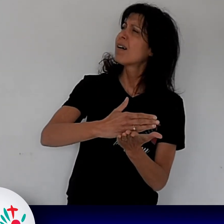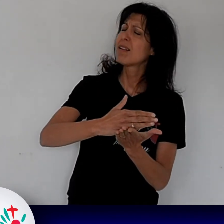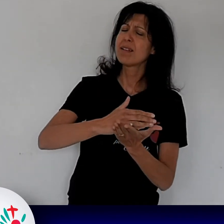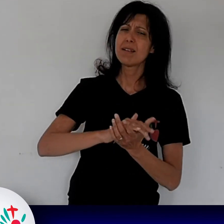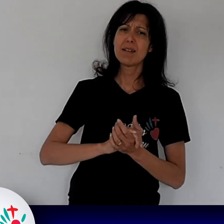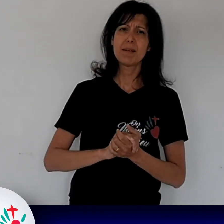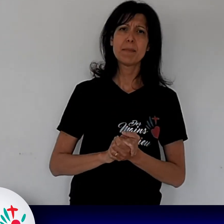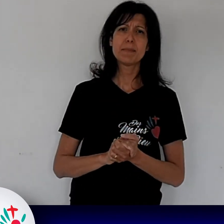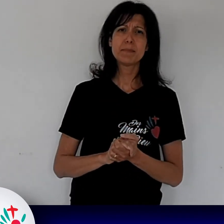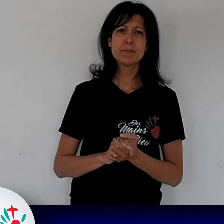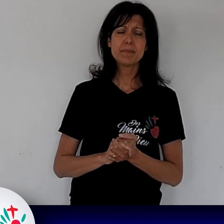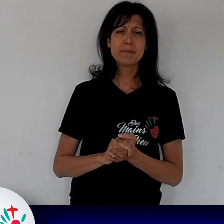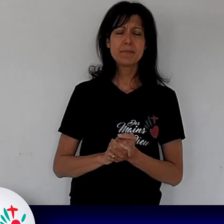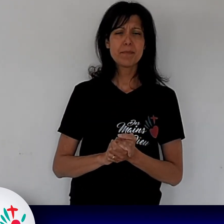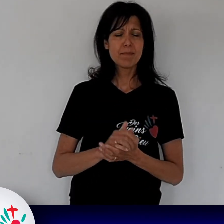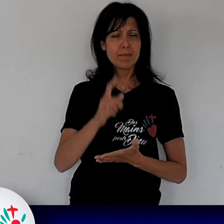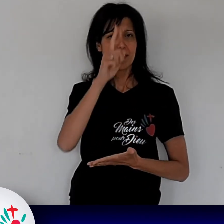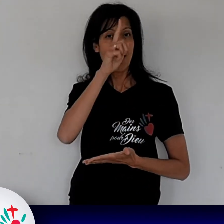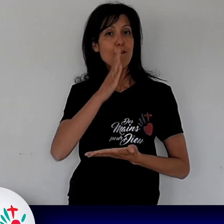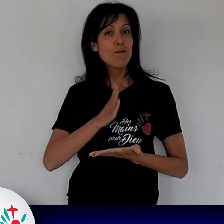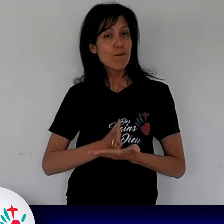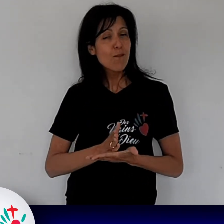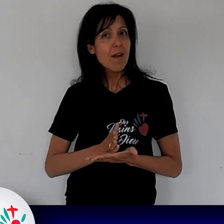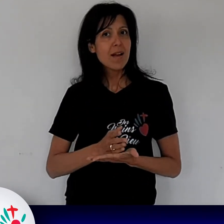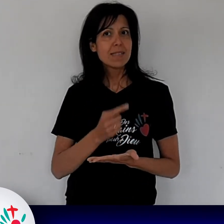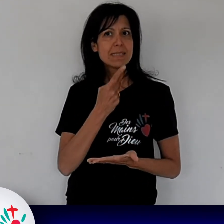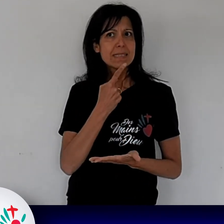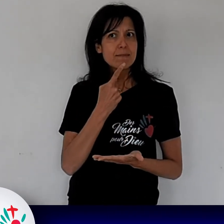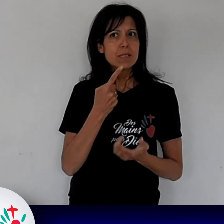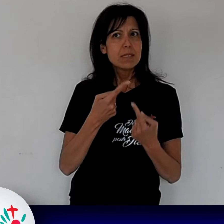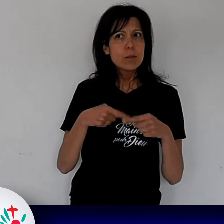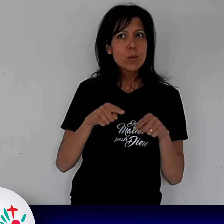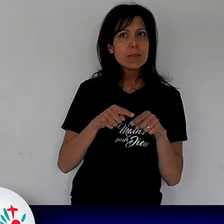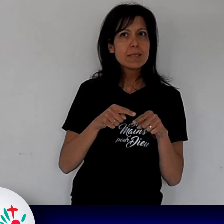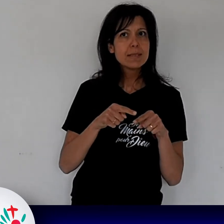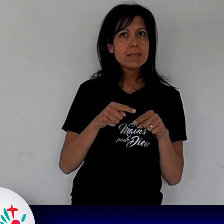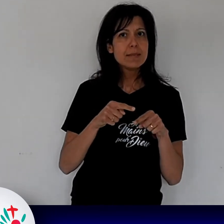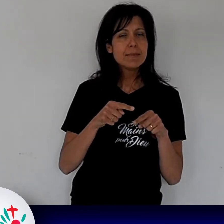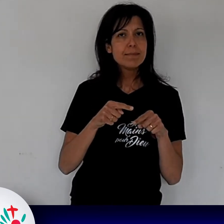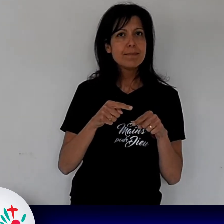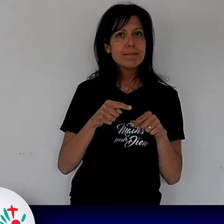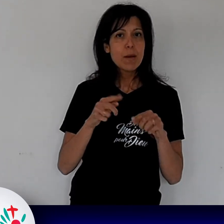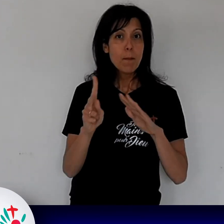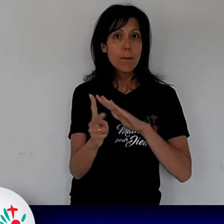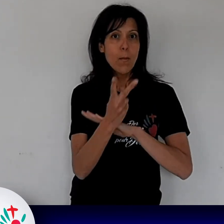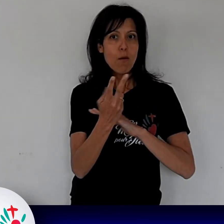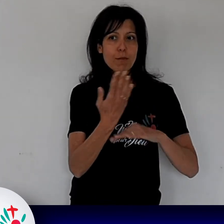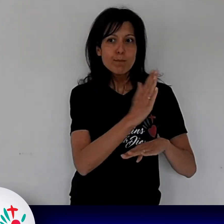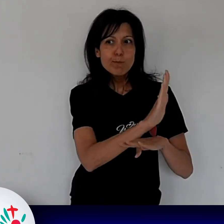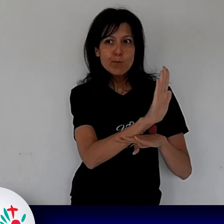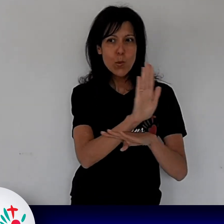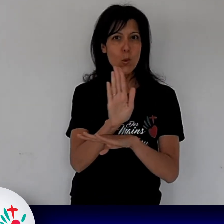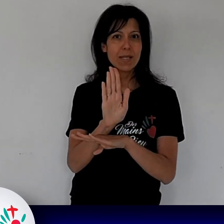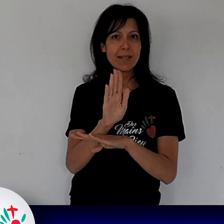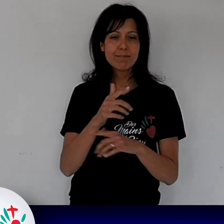Mais la foi, c'est aussi la démonstration des choses qu'on ne voit pas.